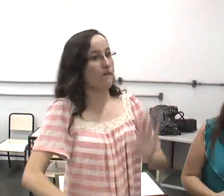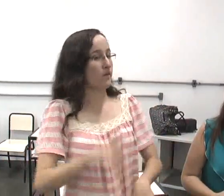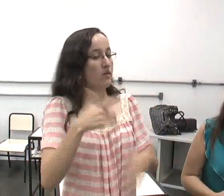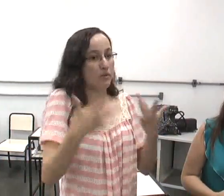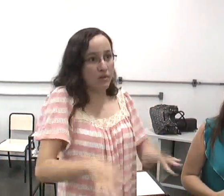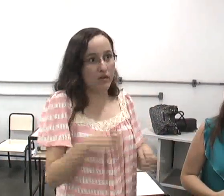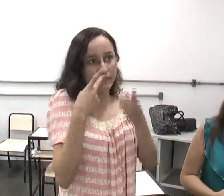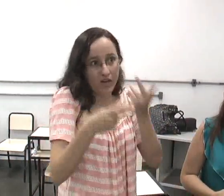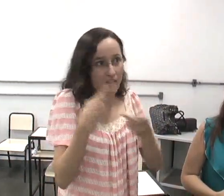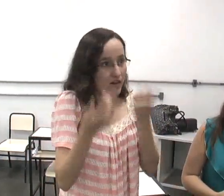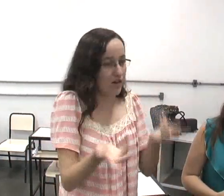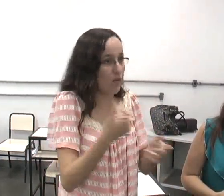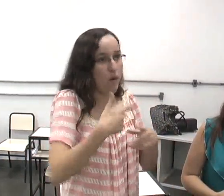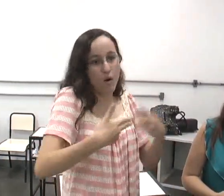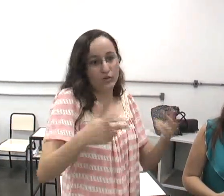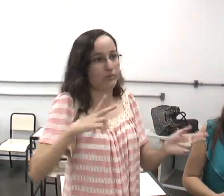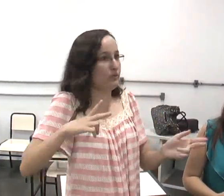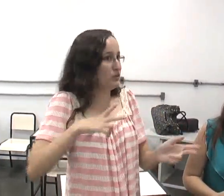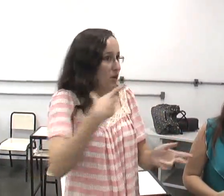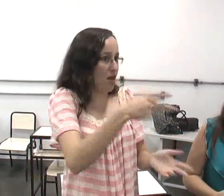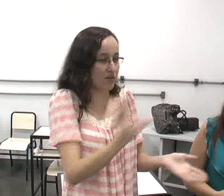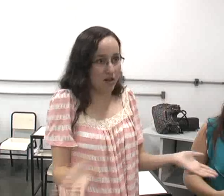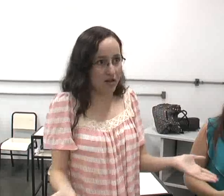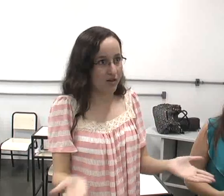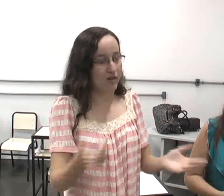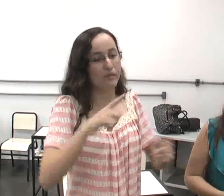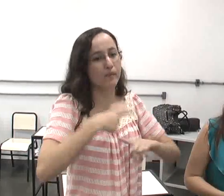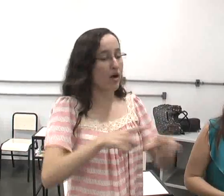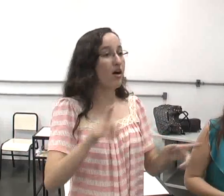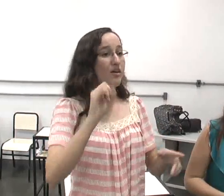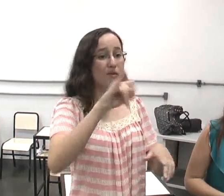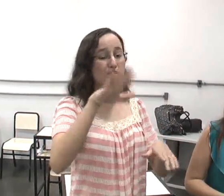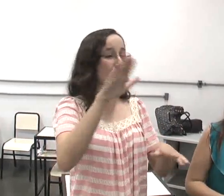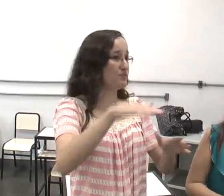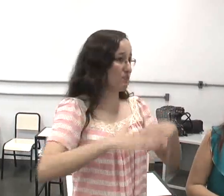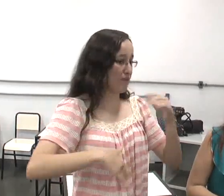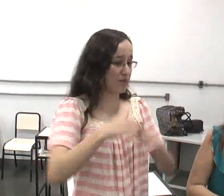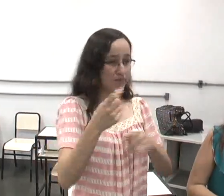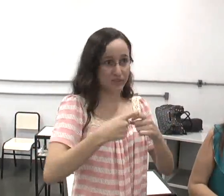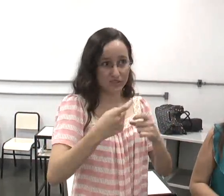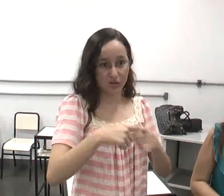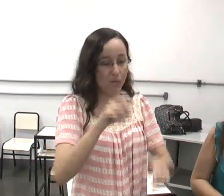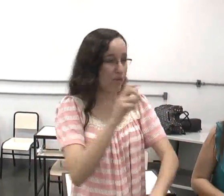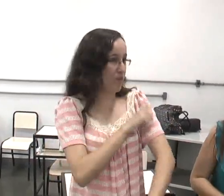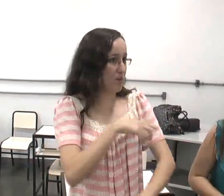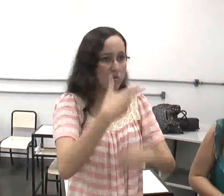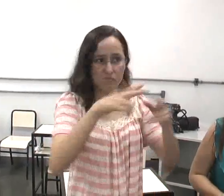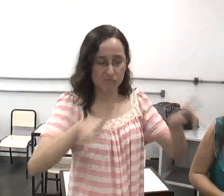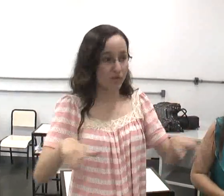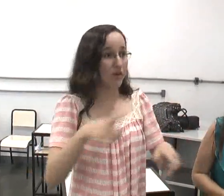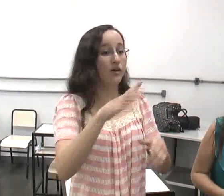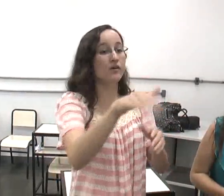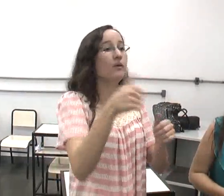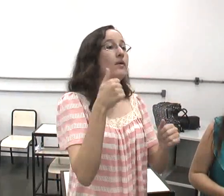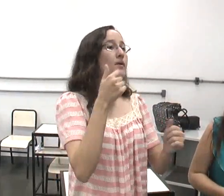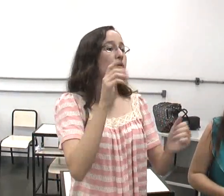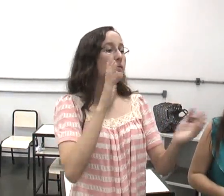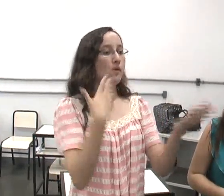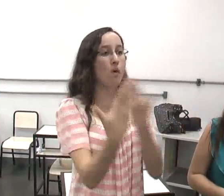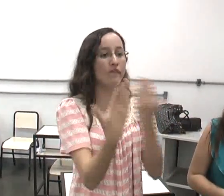mãe. E às vezes você não quer falar aquilo que você gostaria de falar particular com o médico ou com a pessoa profissional da saúde, qualquer área da